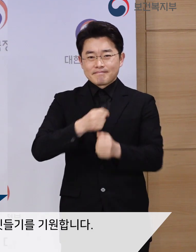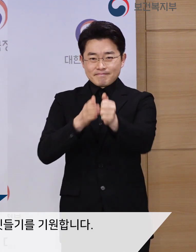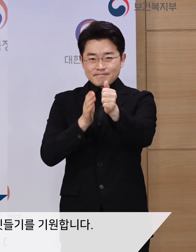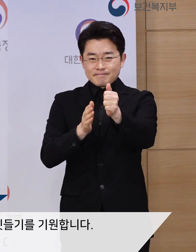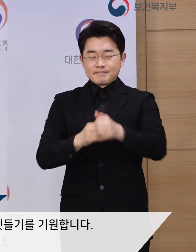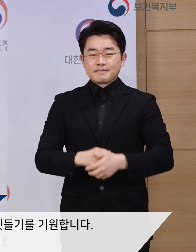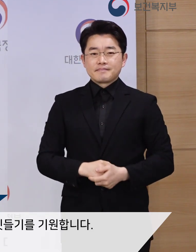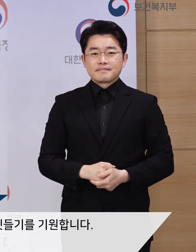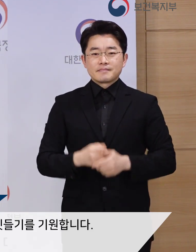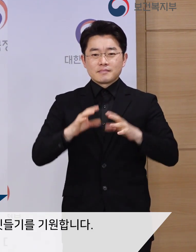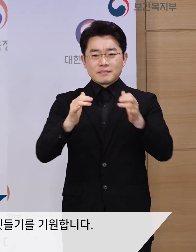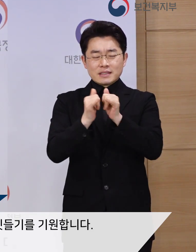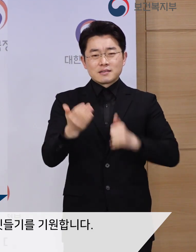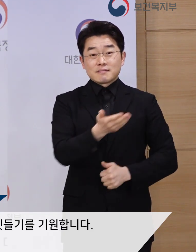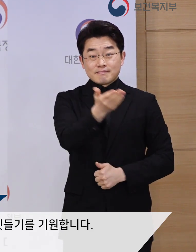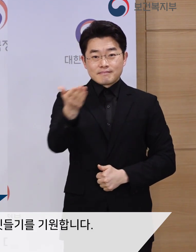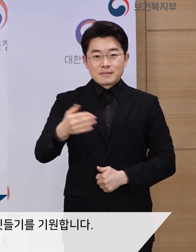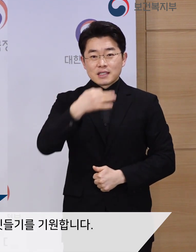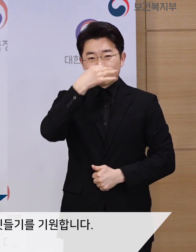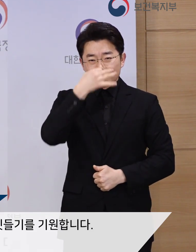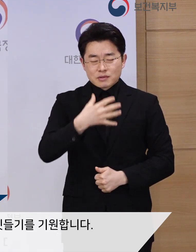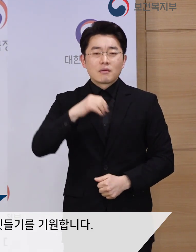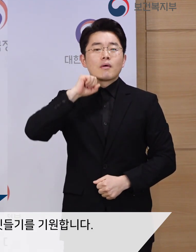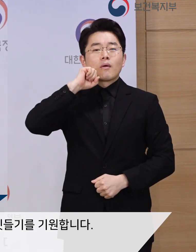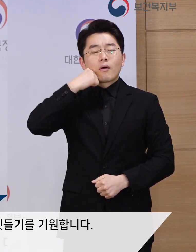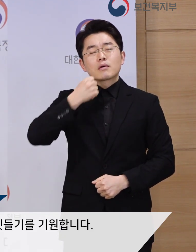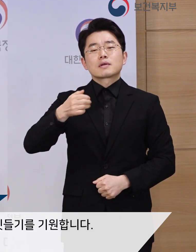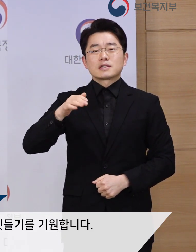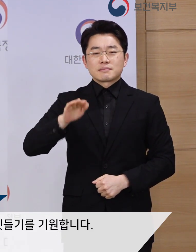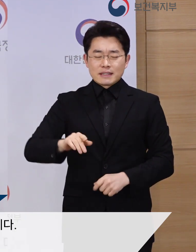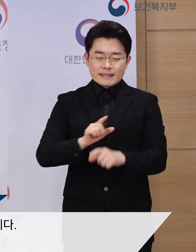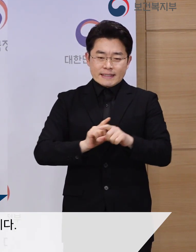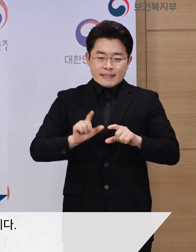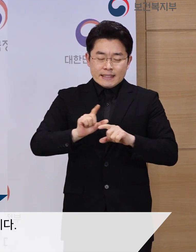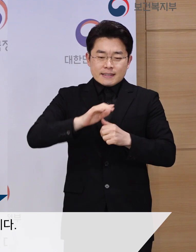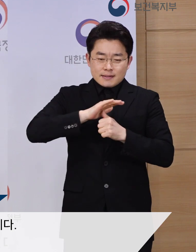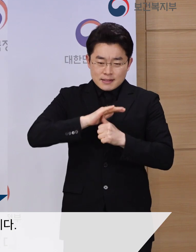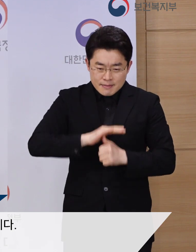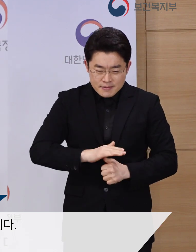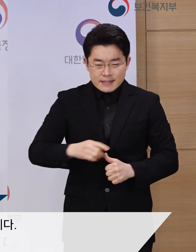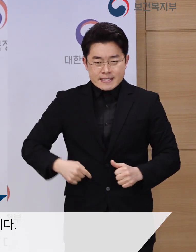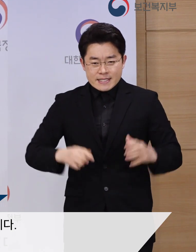깃들기를 기원합니다. 국민들께서도 많이 힘들고 어려우시겠지만